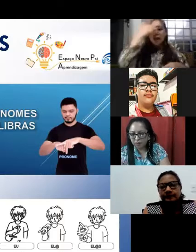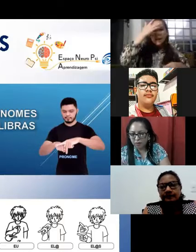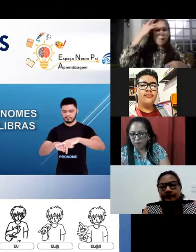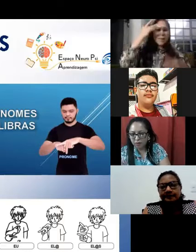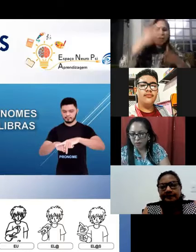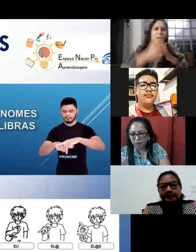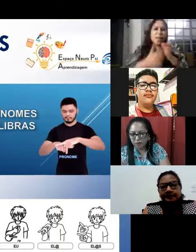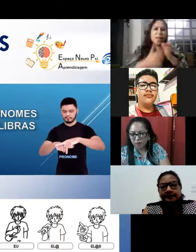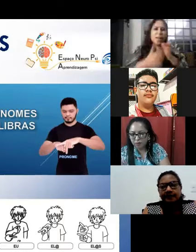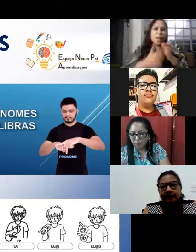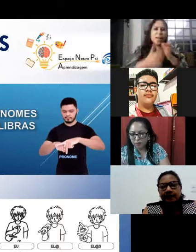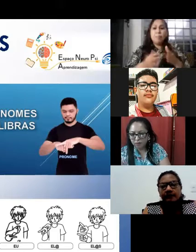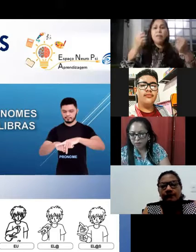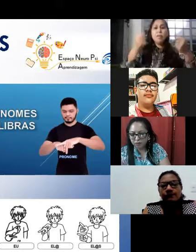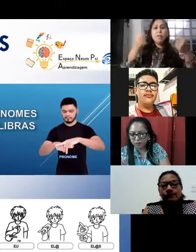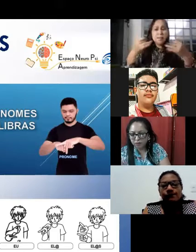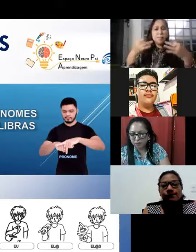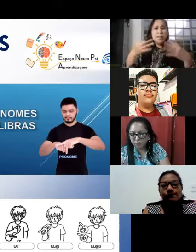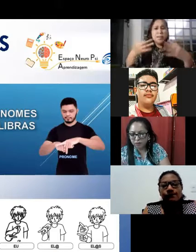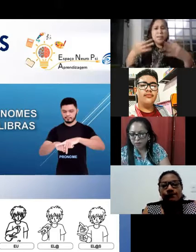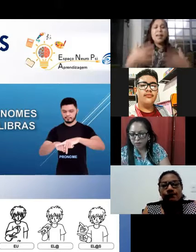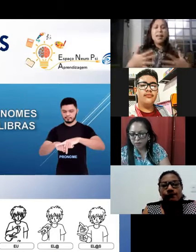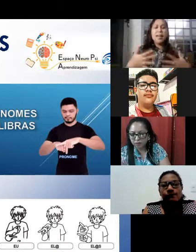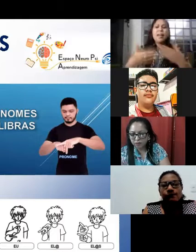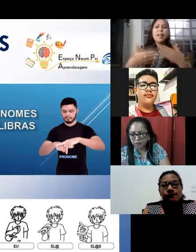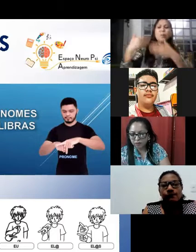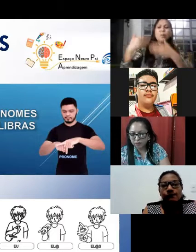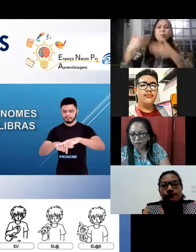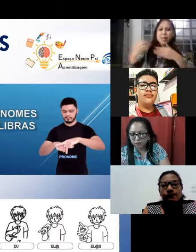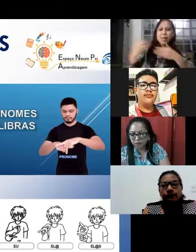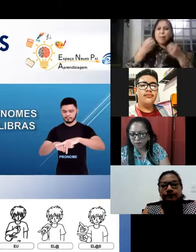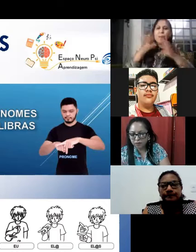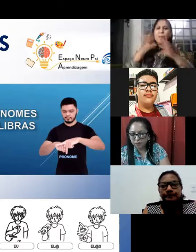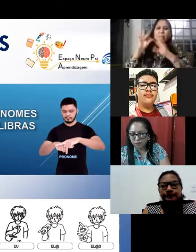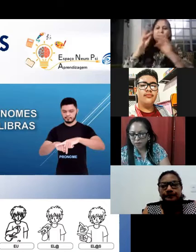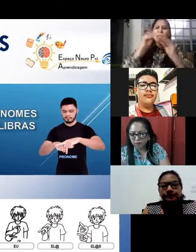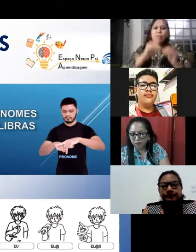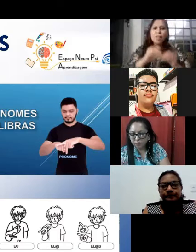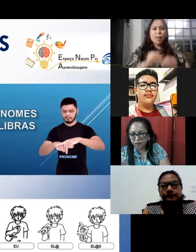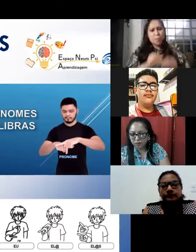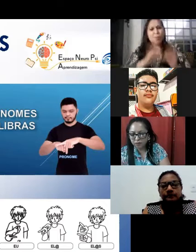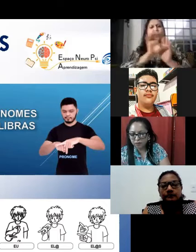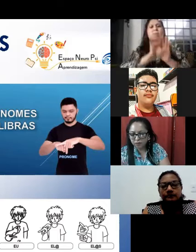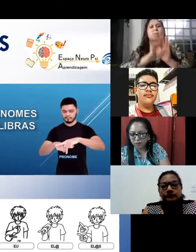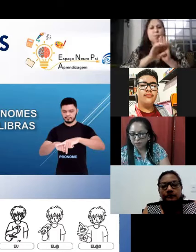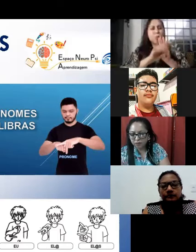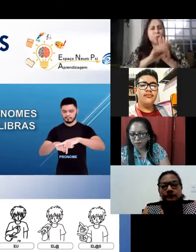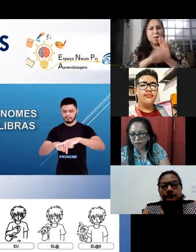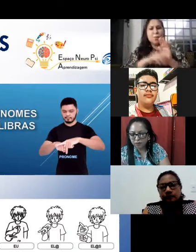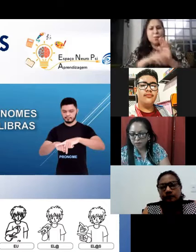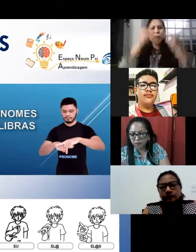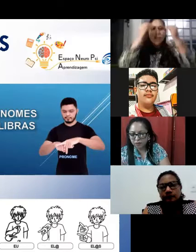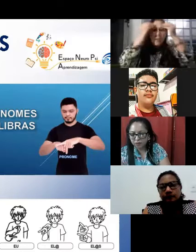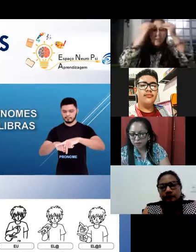pronomes pessoais em Libras. Eu já expliquei, né, outro dia, e é bom que a gente sempre vai retomando de